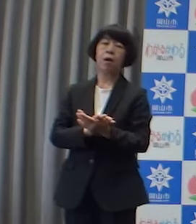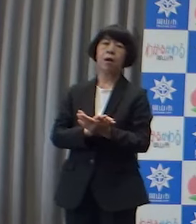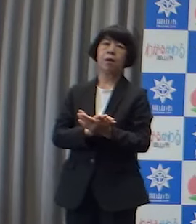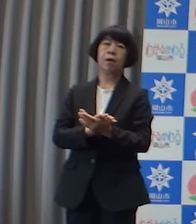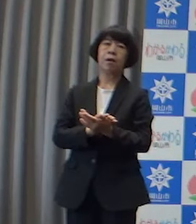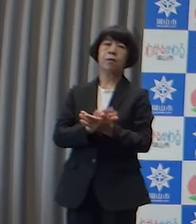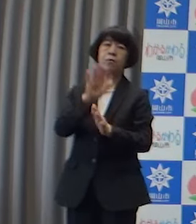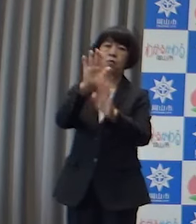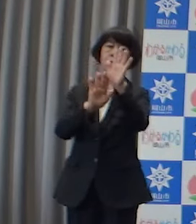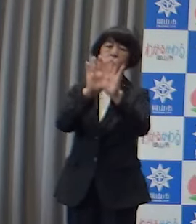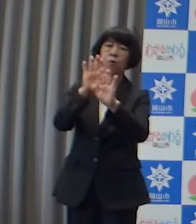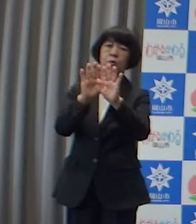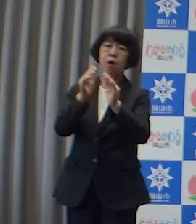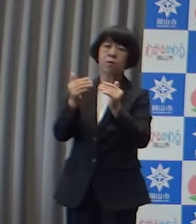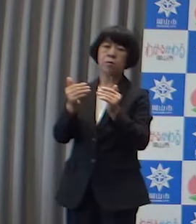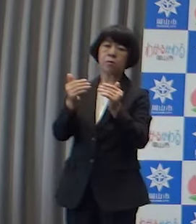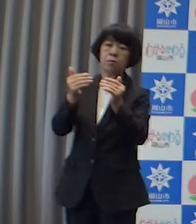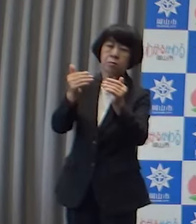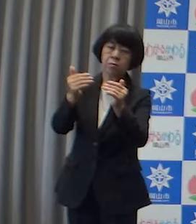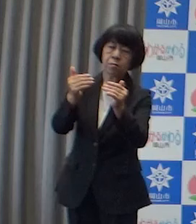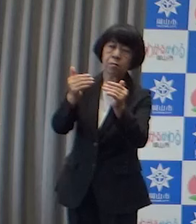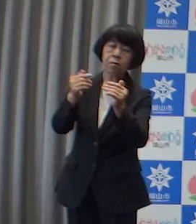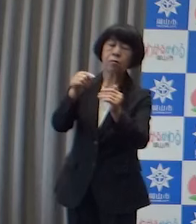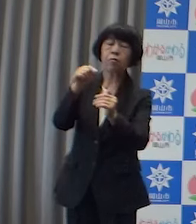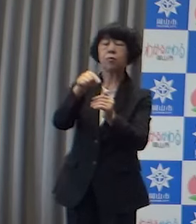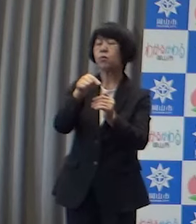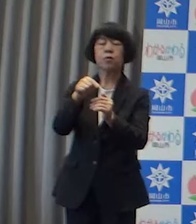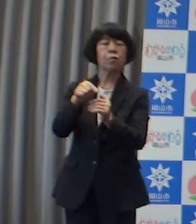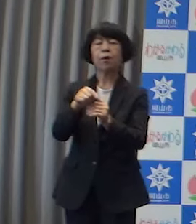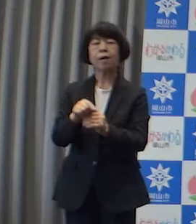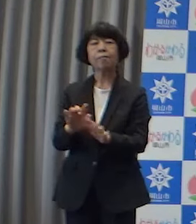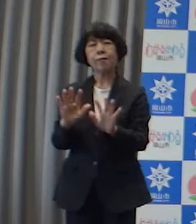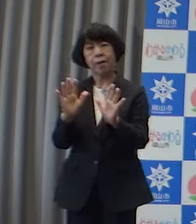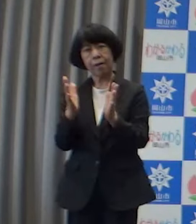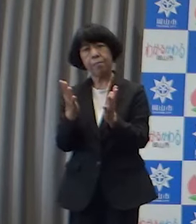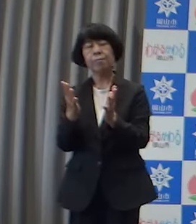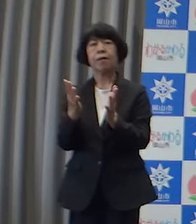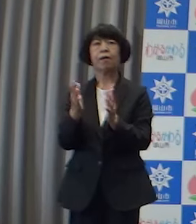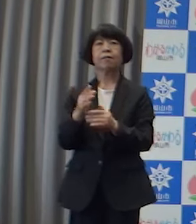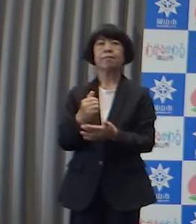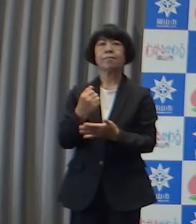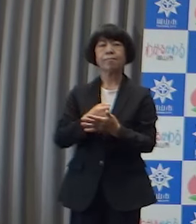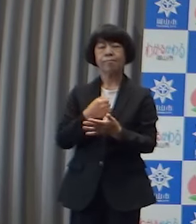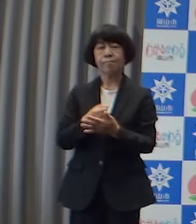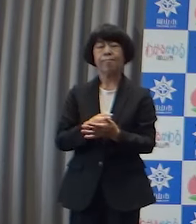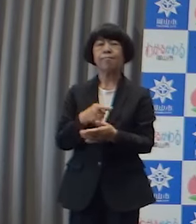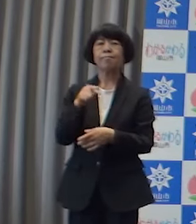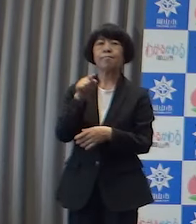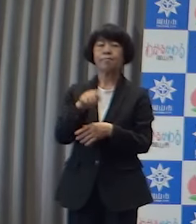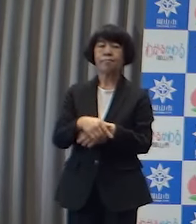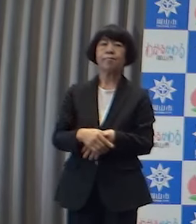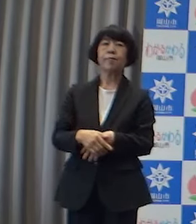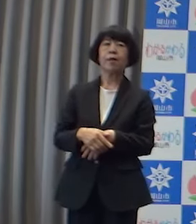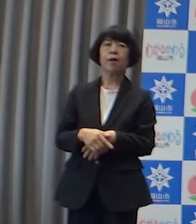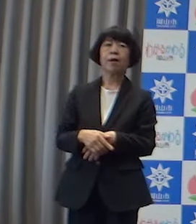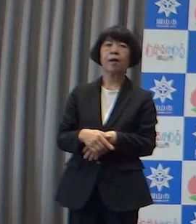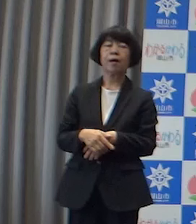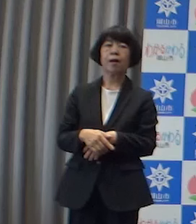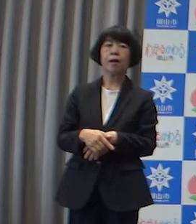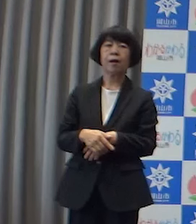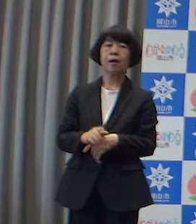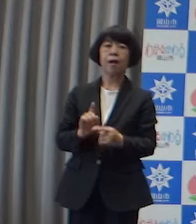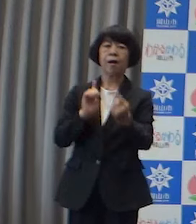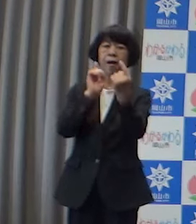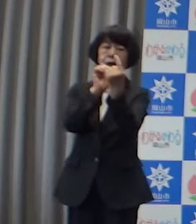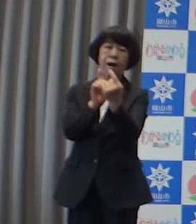その会議ではなかったのかなというように思ってます。で、会談の内容で今話をしたと申